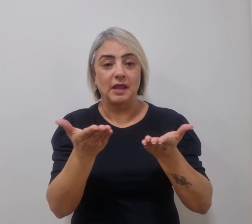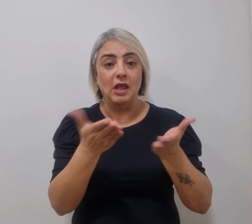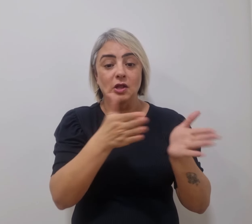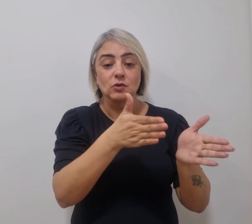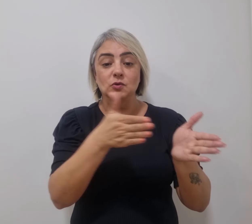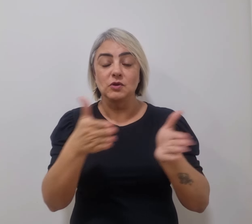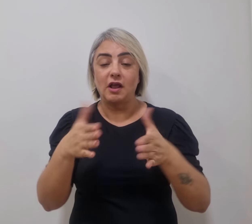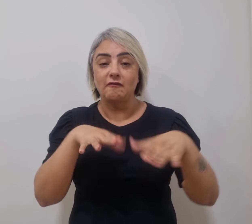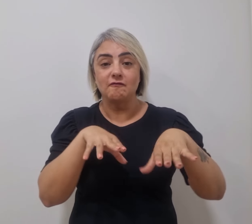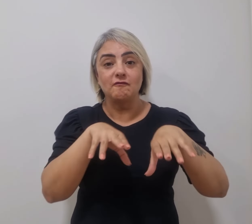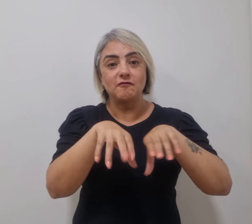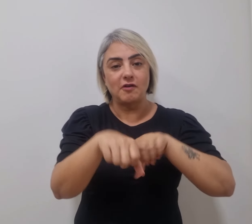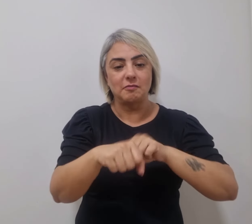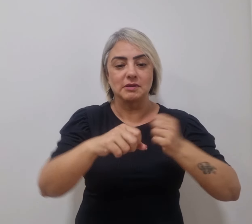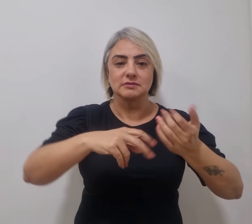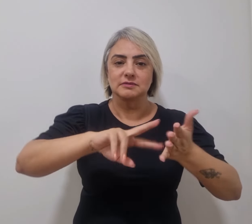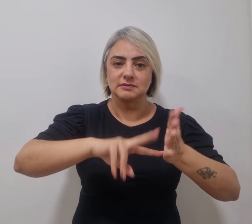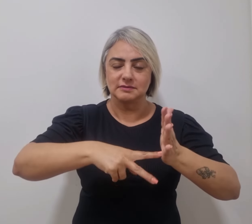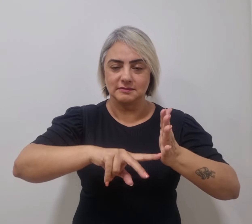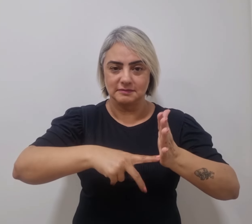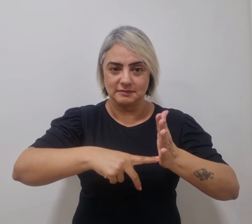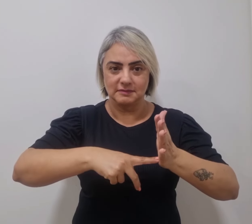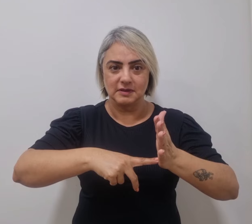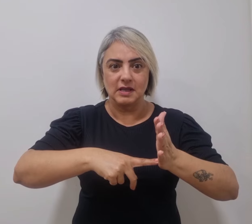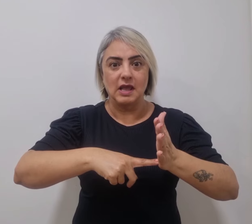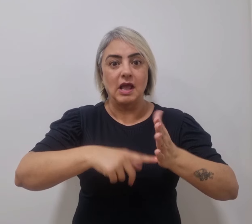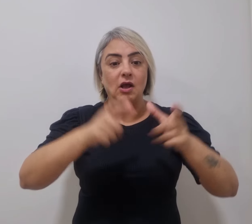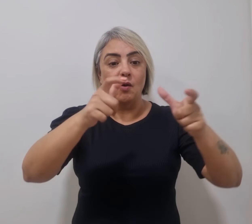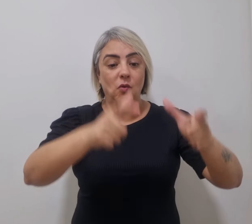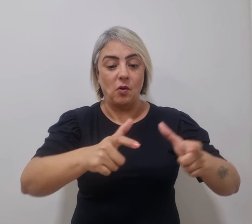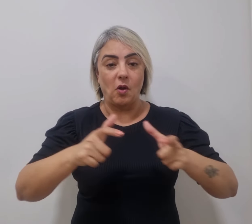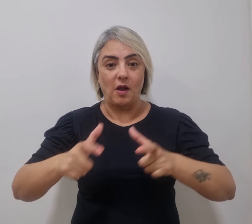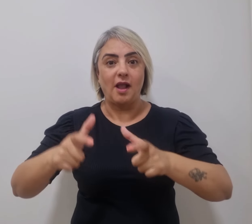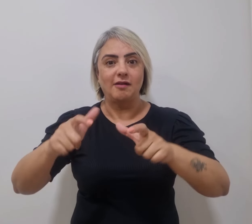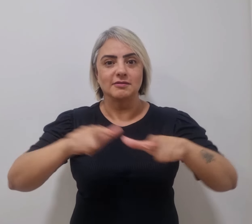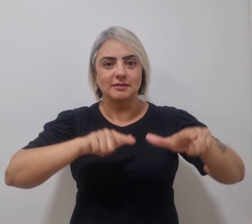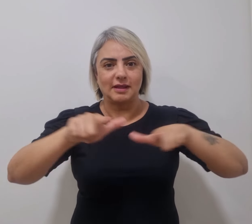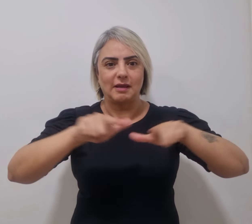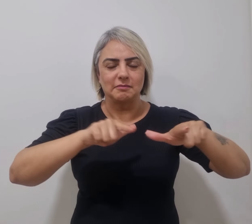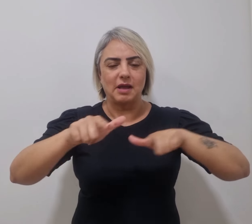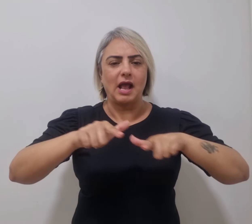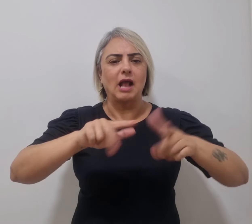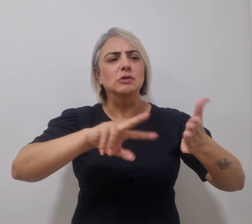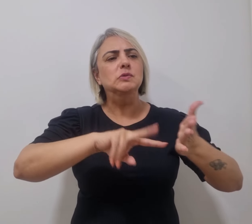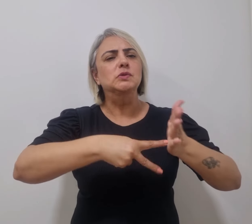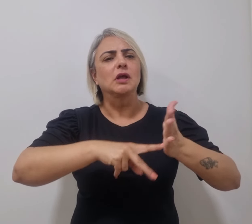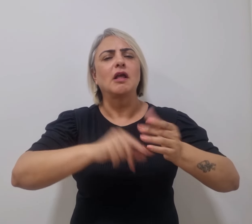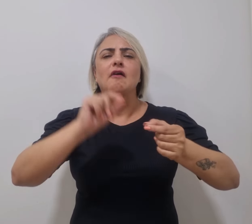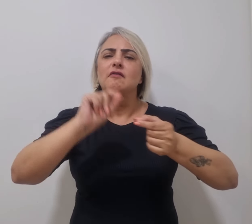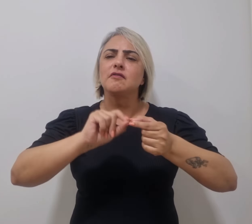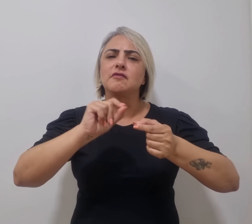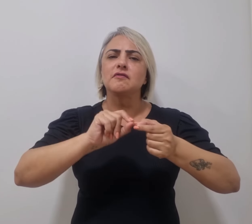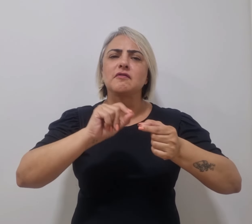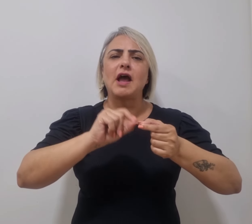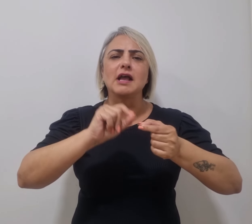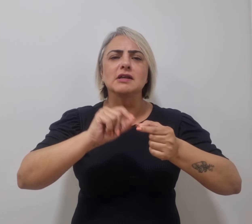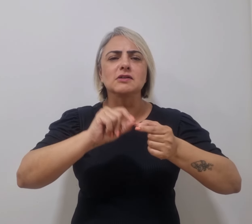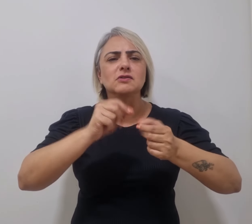a formação sindical do Simpro por local de trabalho, o sindicato faz um resgate da história